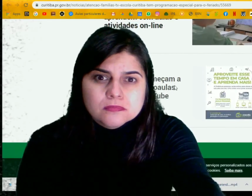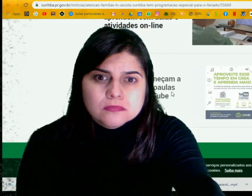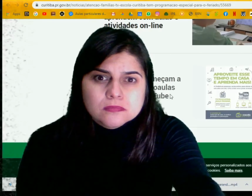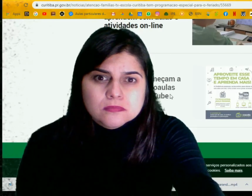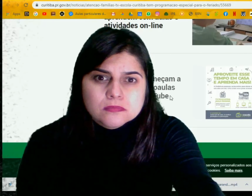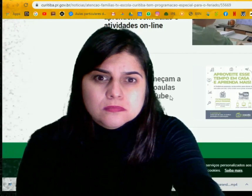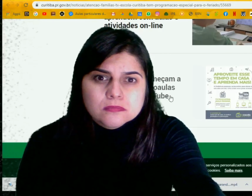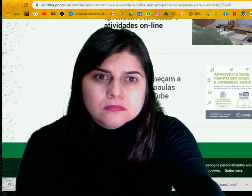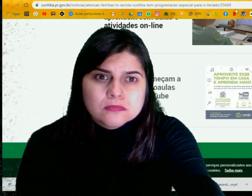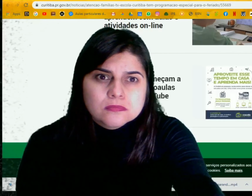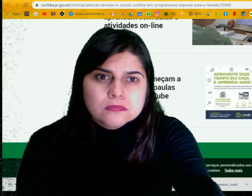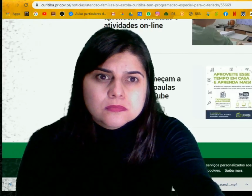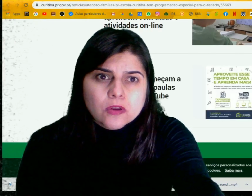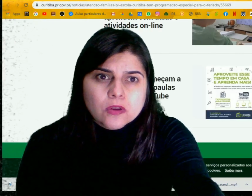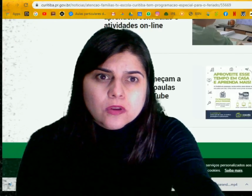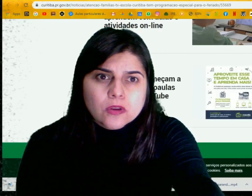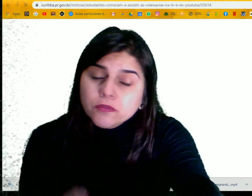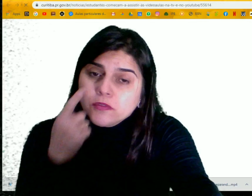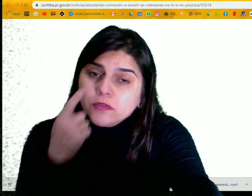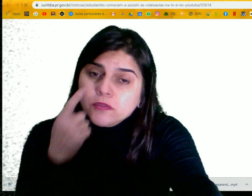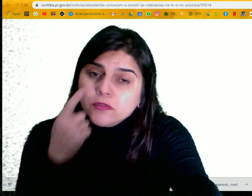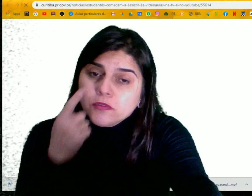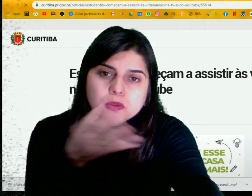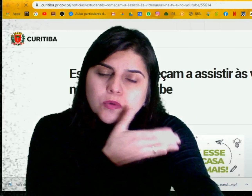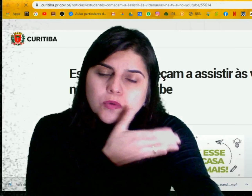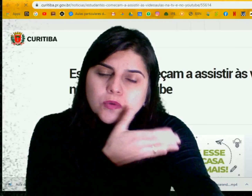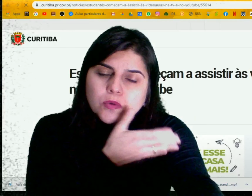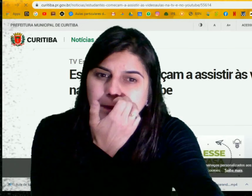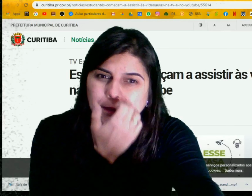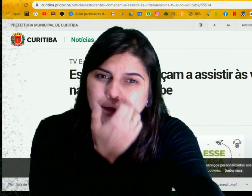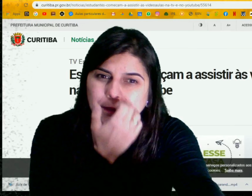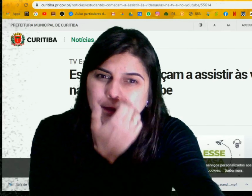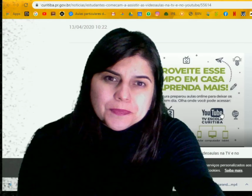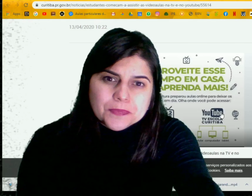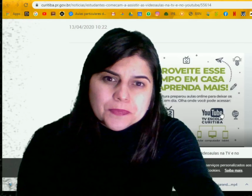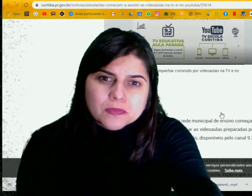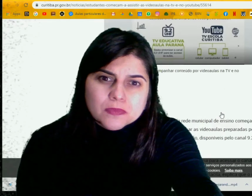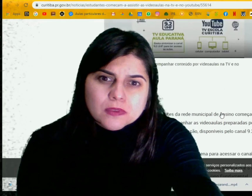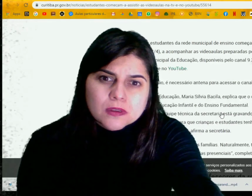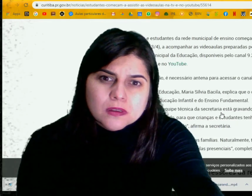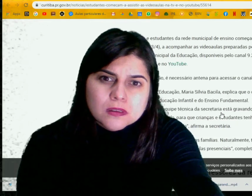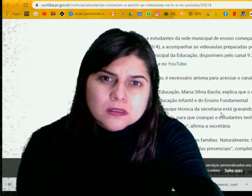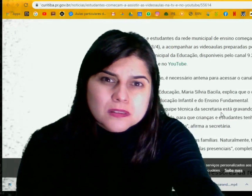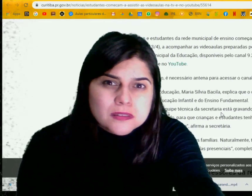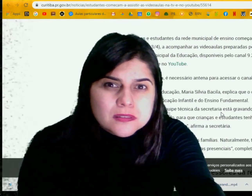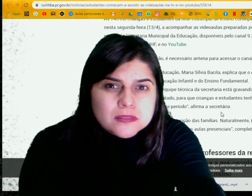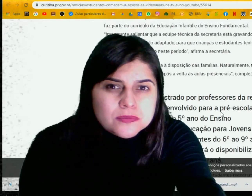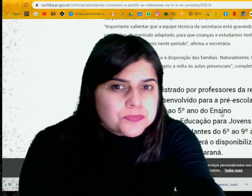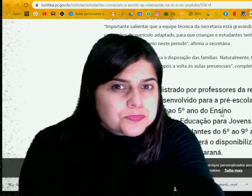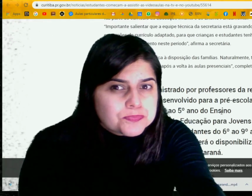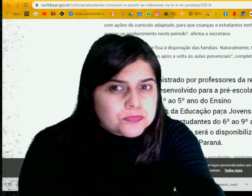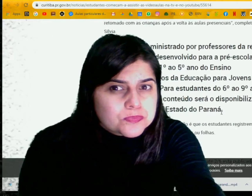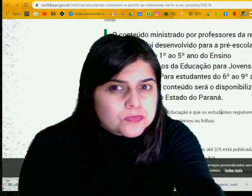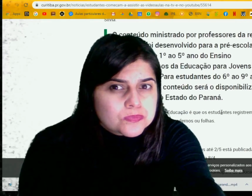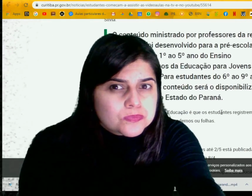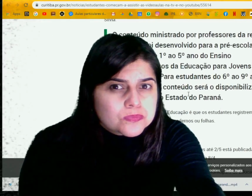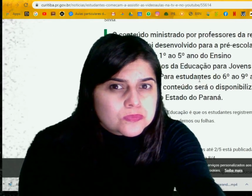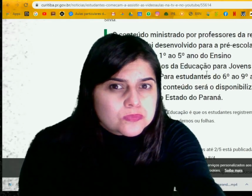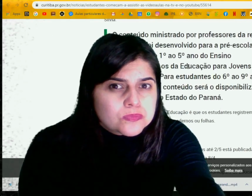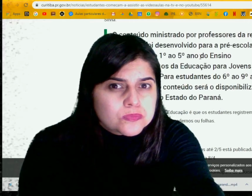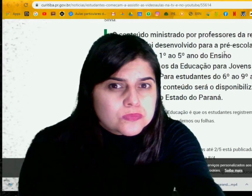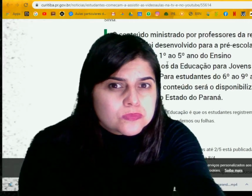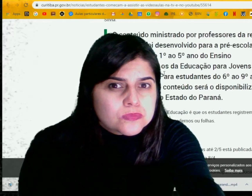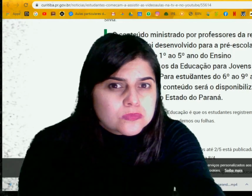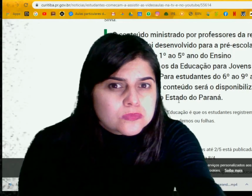explorei o site, não consegui encontrar essa grade horária para a próxima semana, para a semana do feriado.